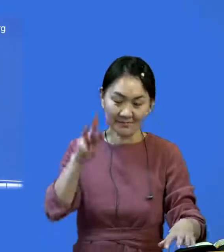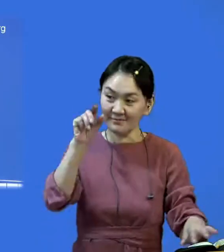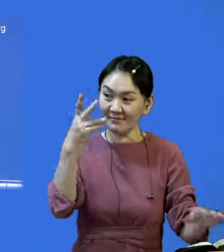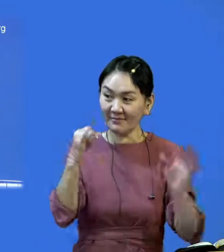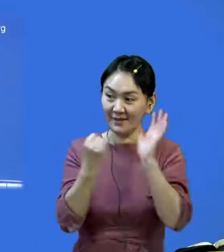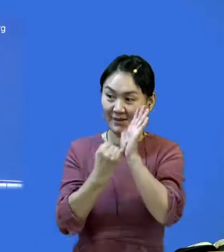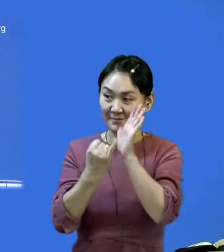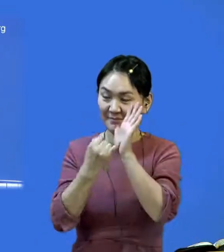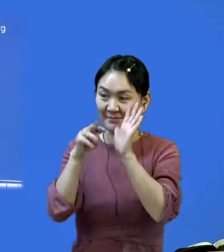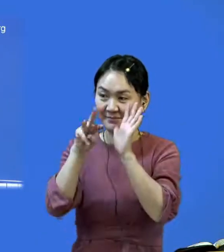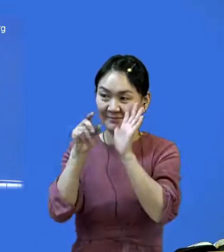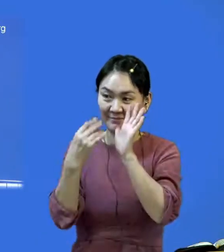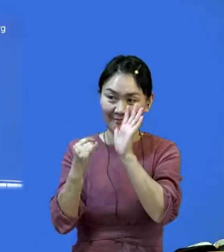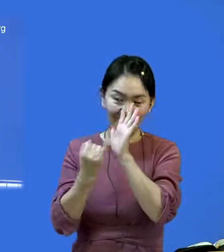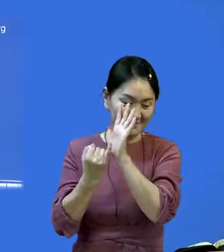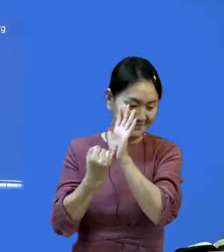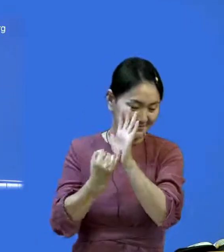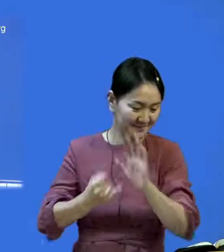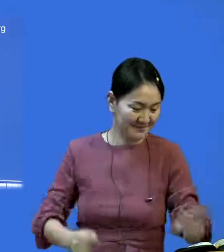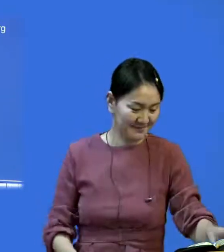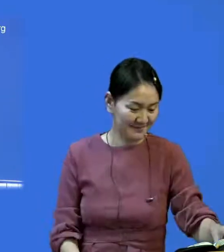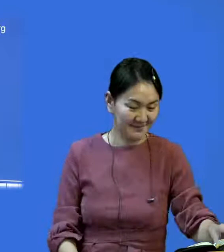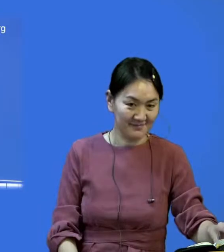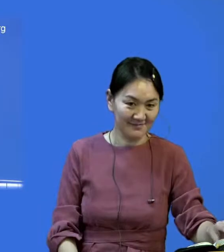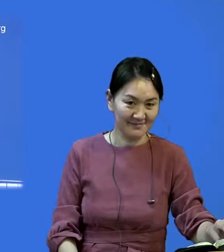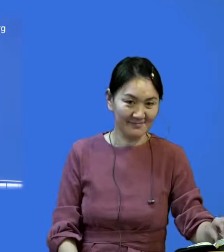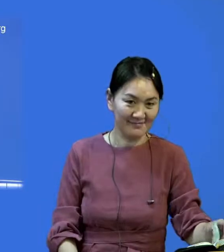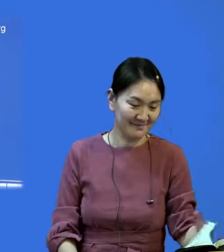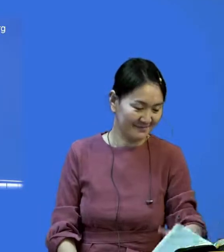Матай 6 дугаар бүлэг